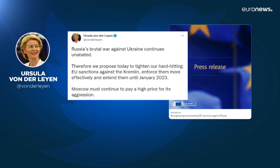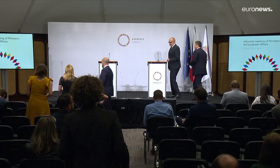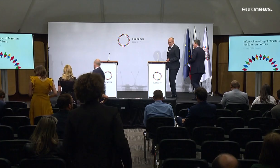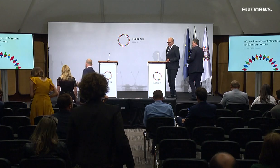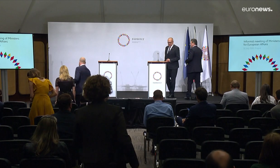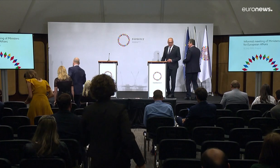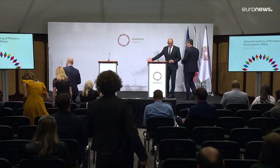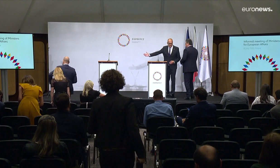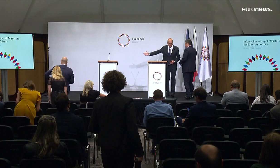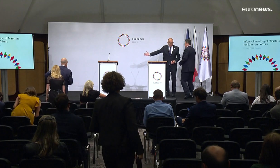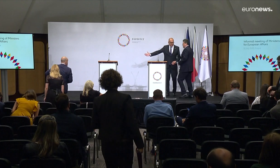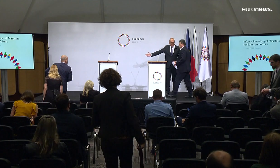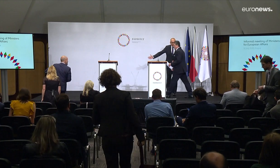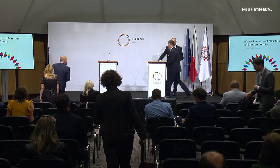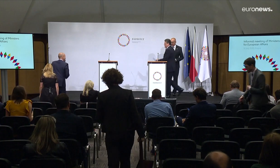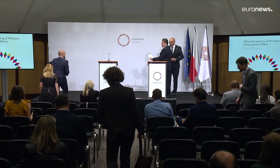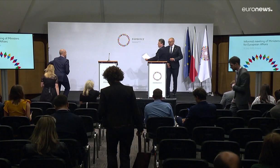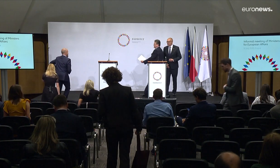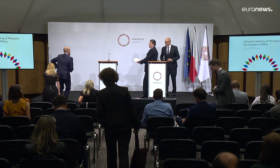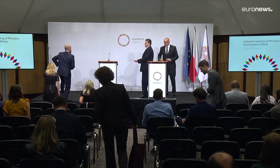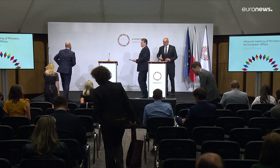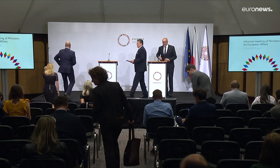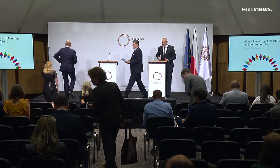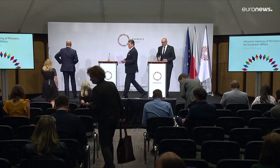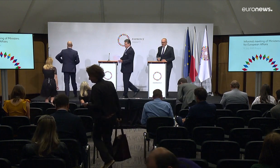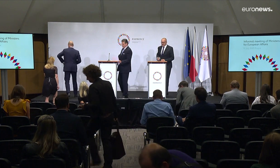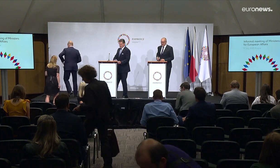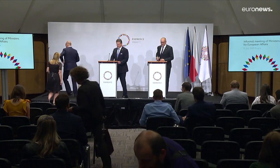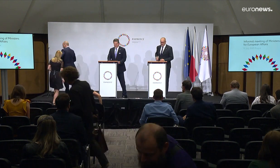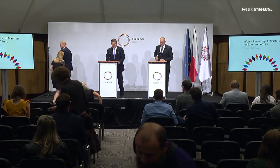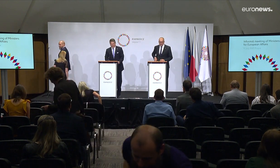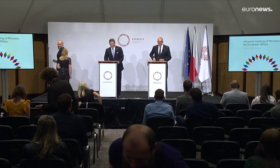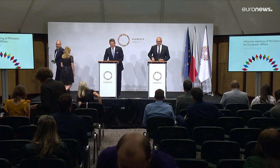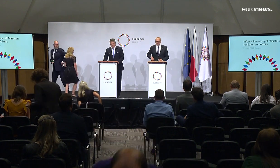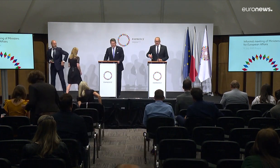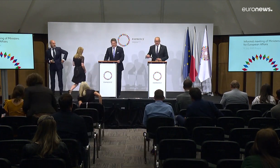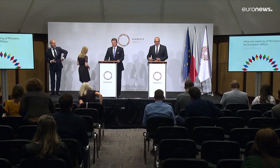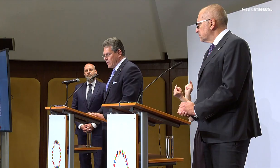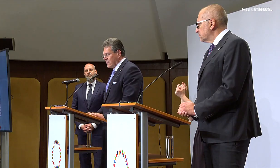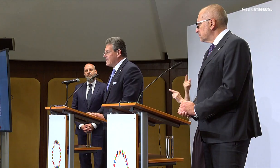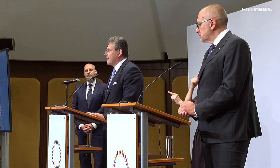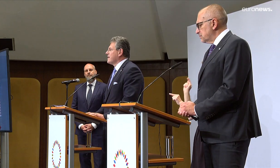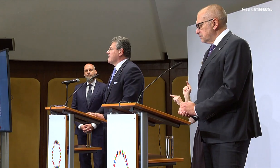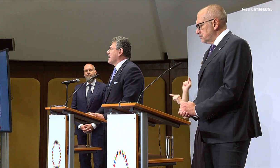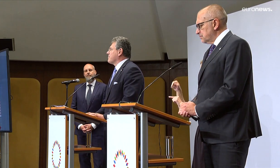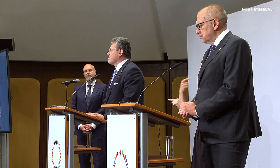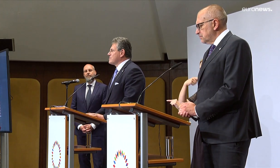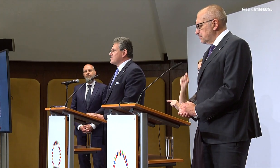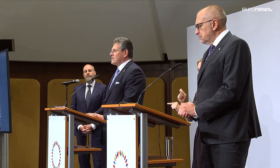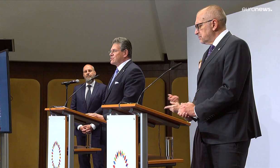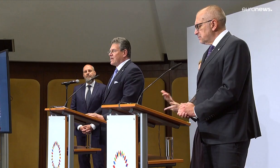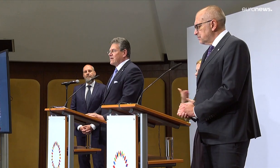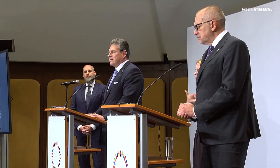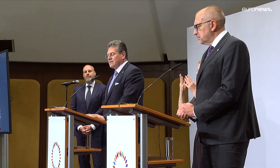de refuerzo de las medidas anteriores adoptadas por los 27 el vicepresidente de la comisión europea maros